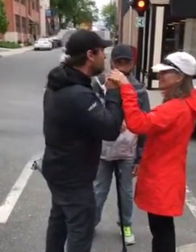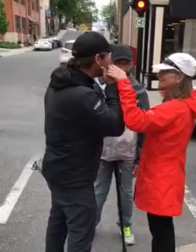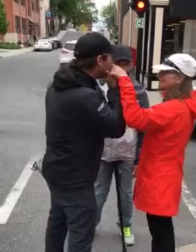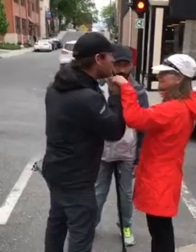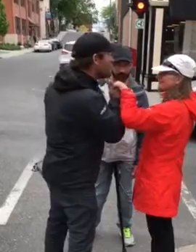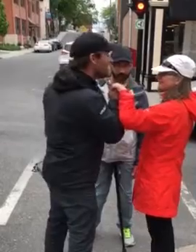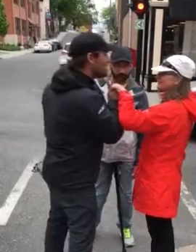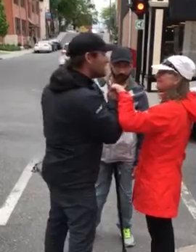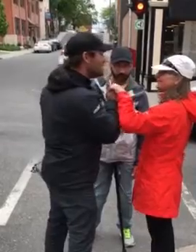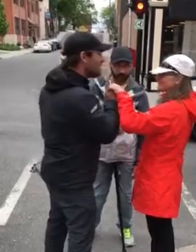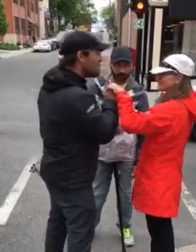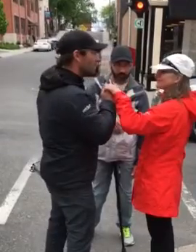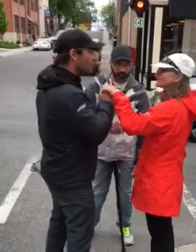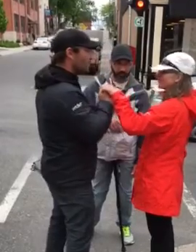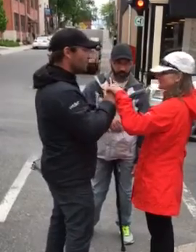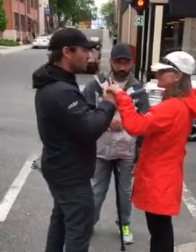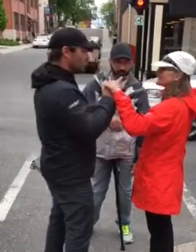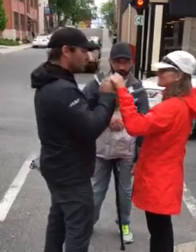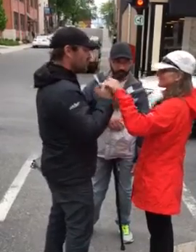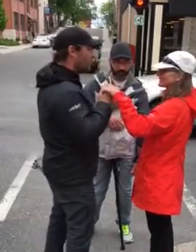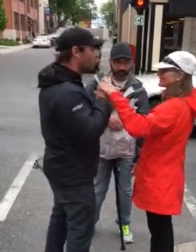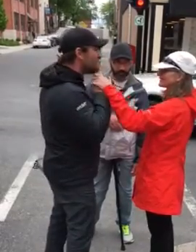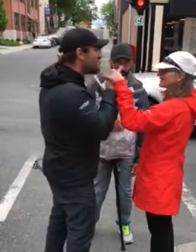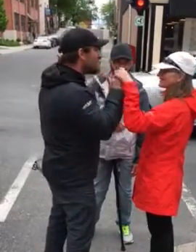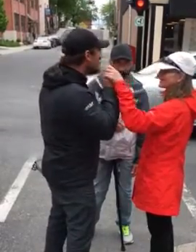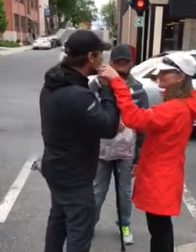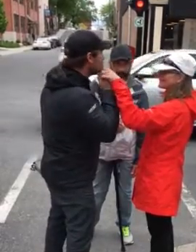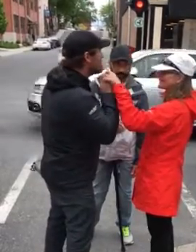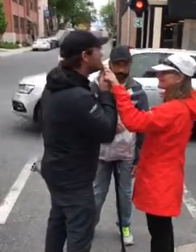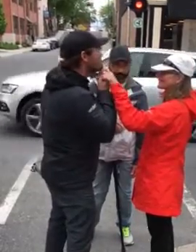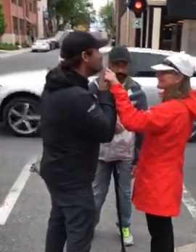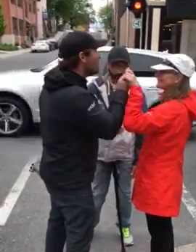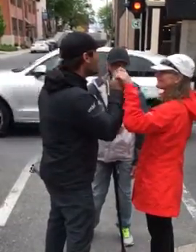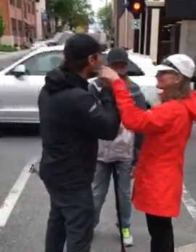Bon appétit. Voilà, tu peux dire bonne